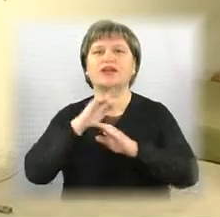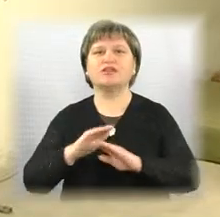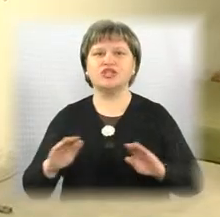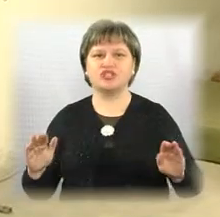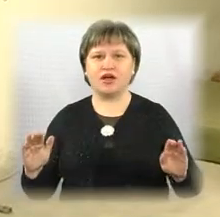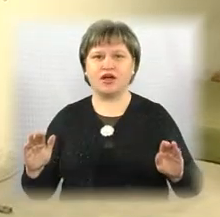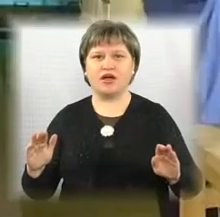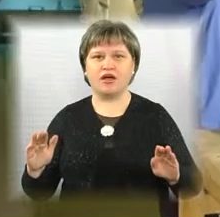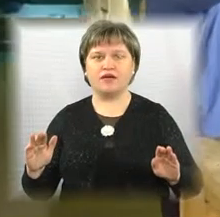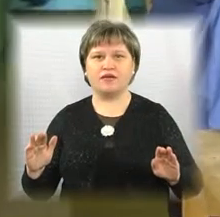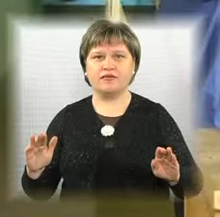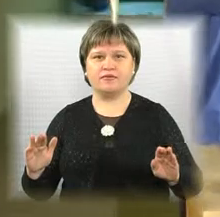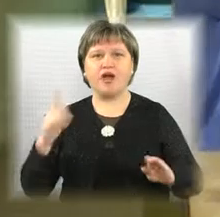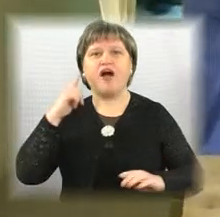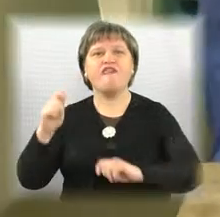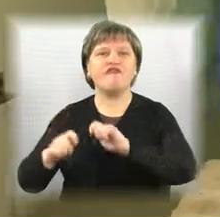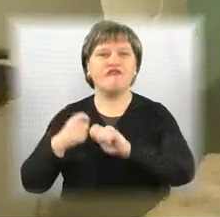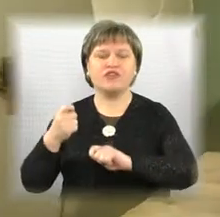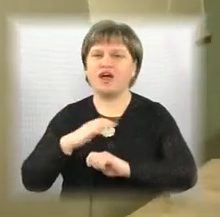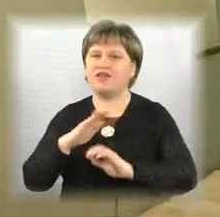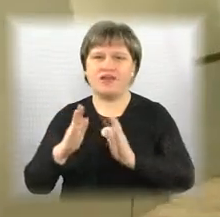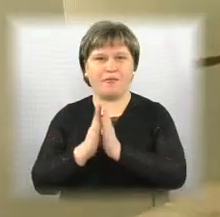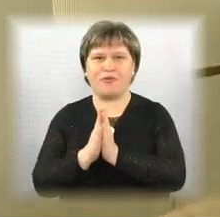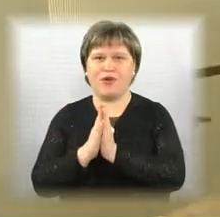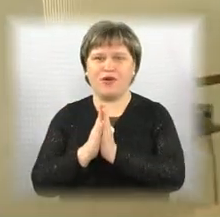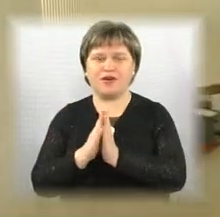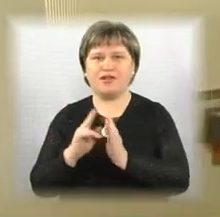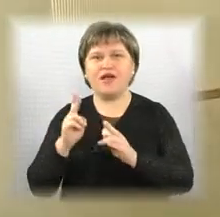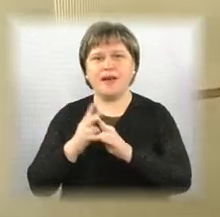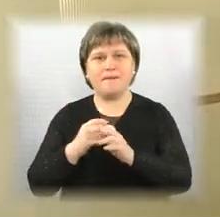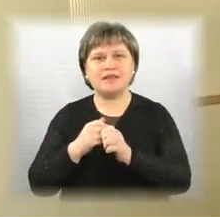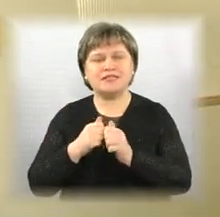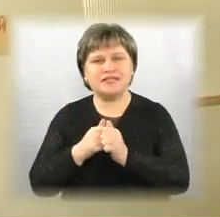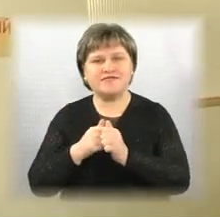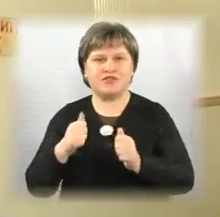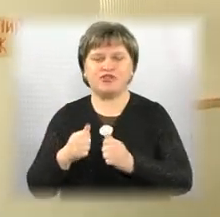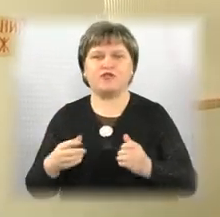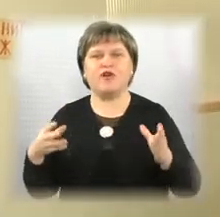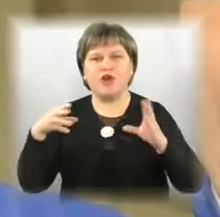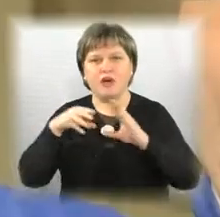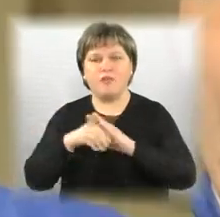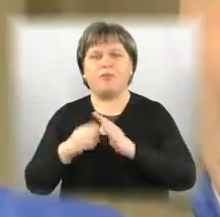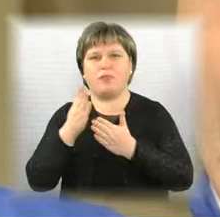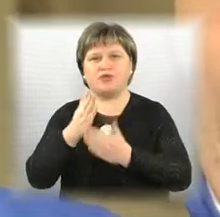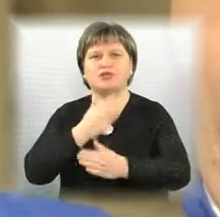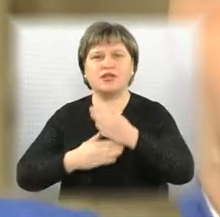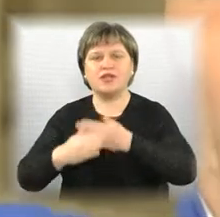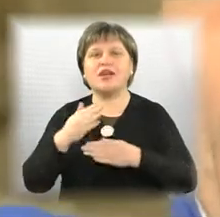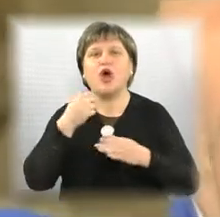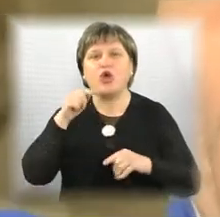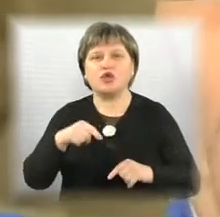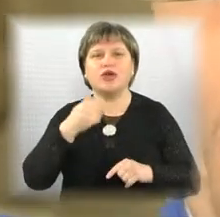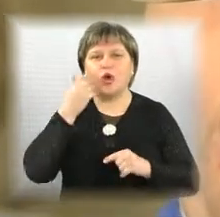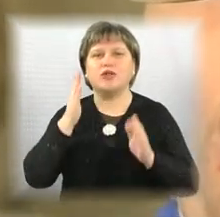Абсолютна тиша. Вона непрохана, без відступу поселилась поруч нього тієї хвилі, коли лишень